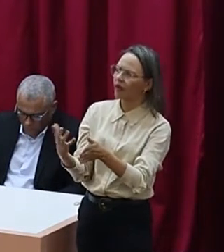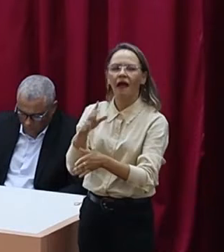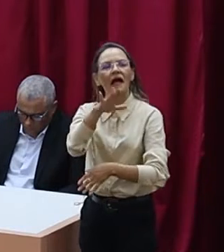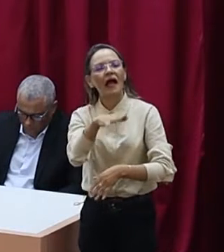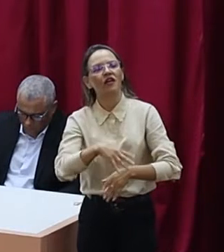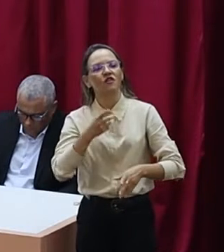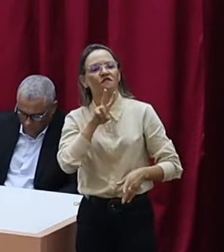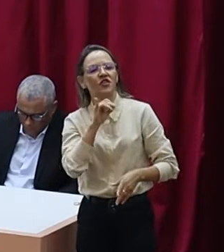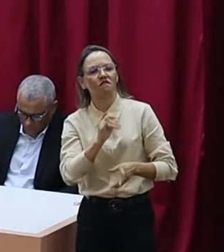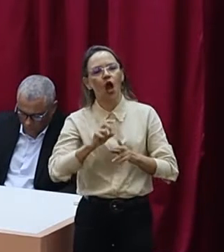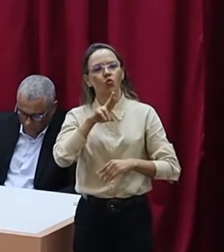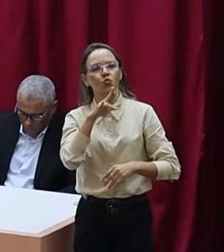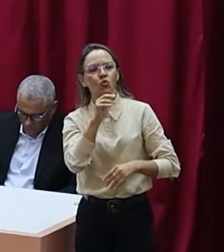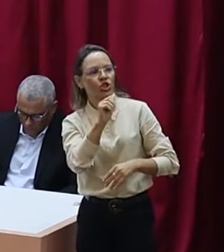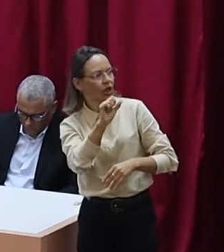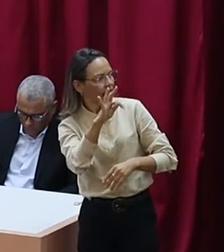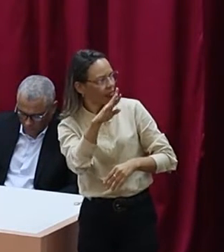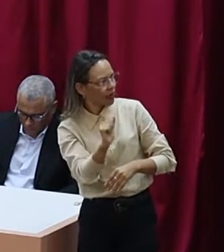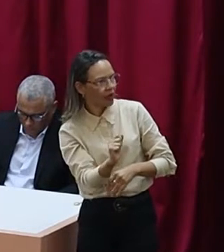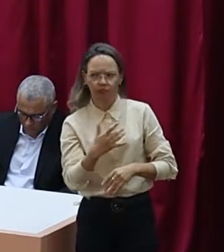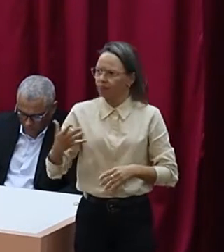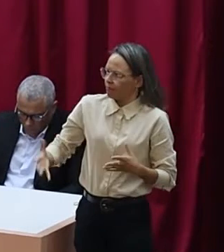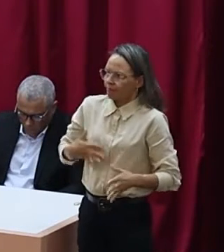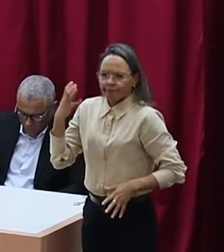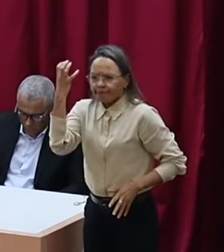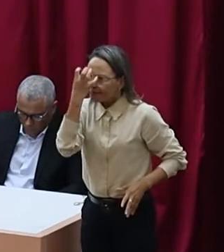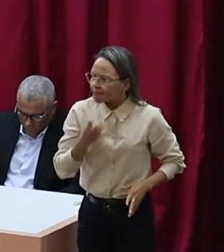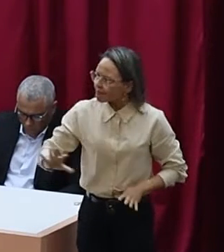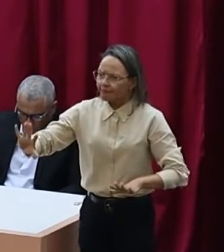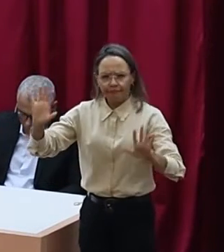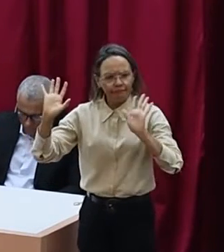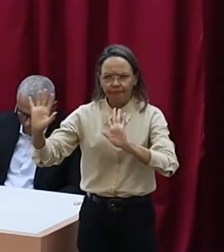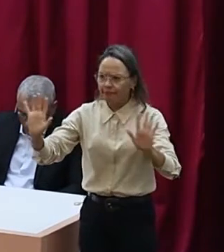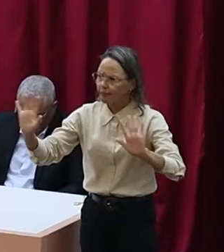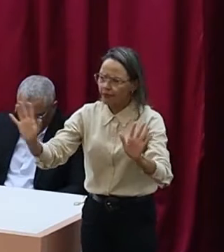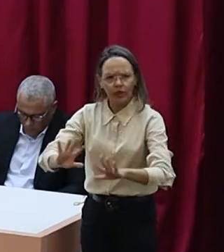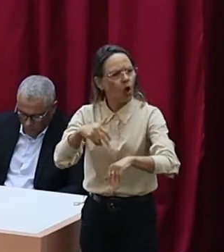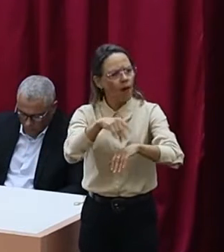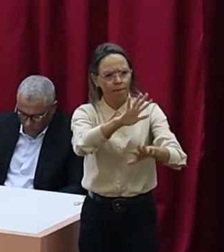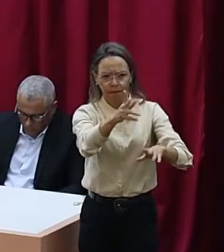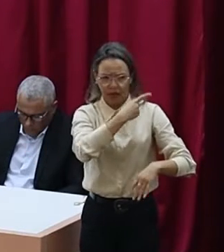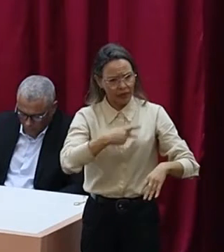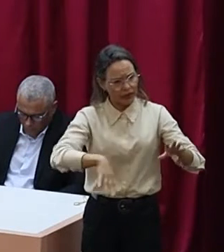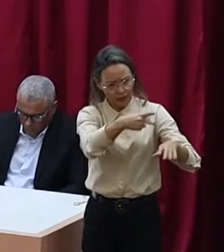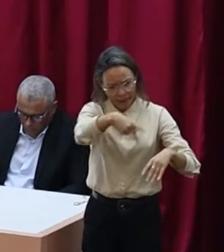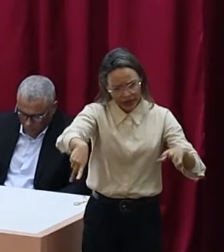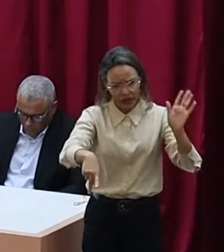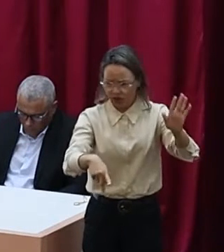viva Ustra, né? E aí ela fica bastante irritada, né, pede para a presidente da sessão,